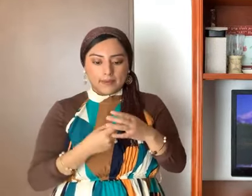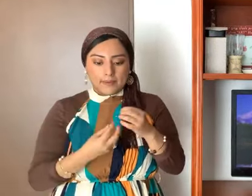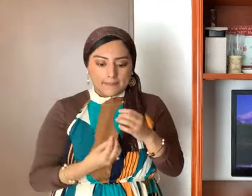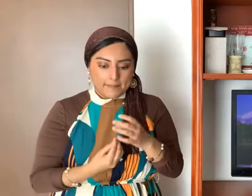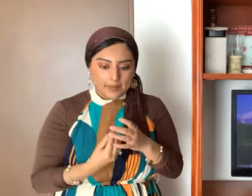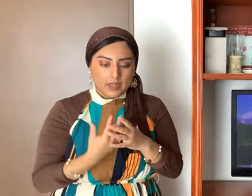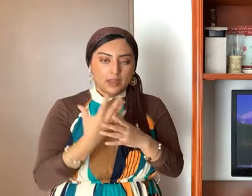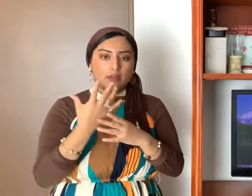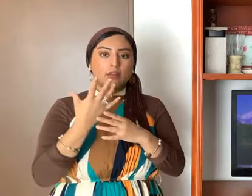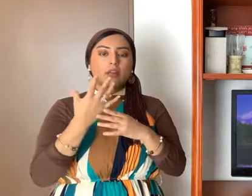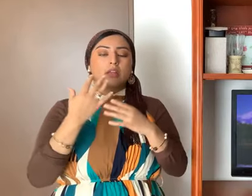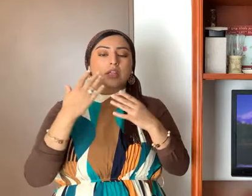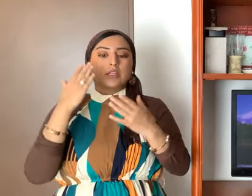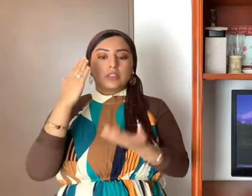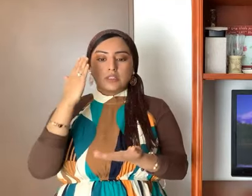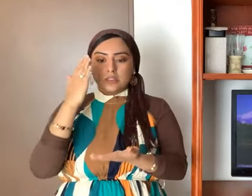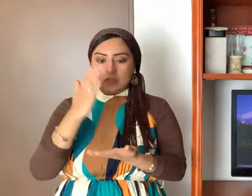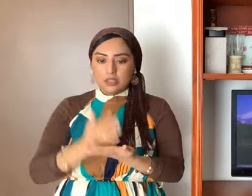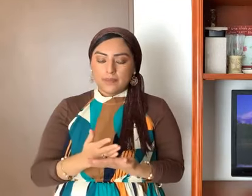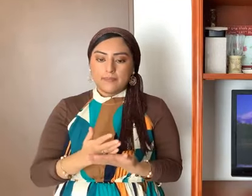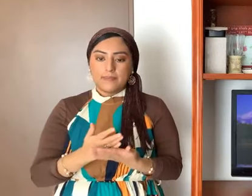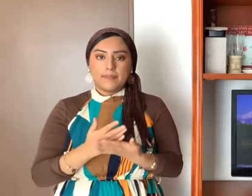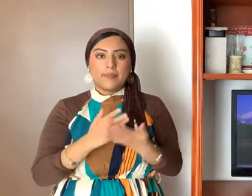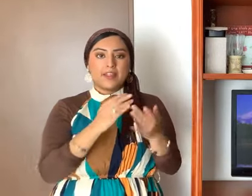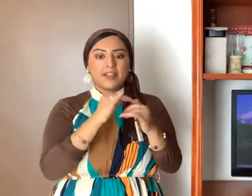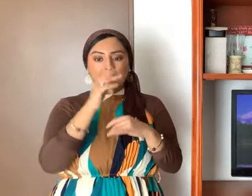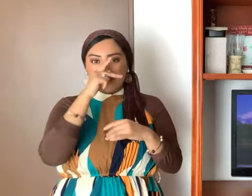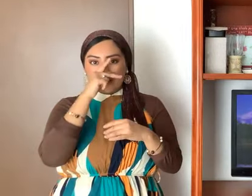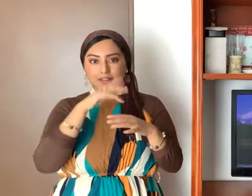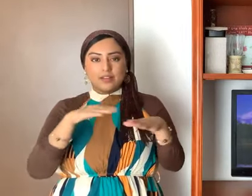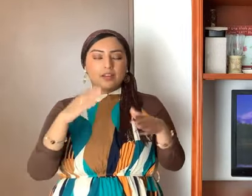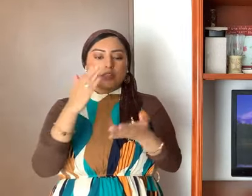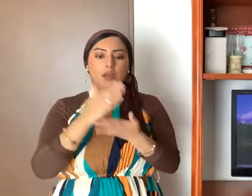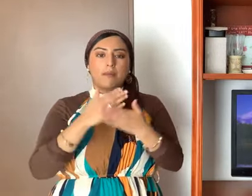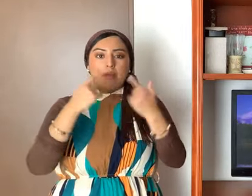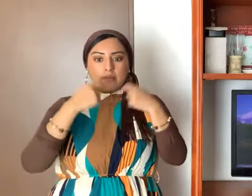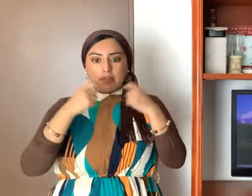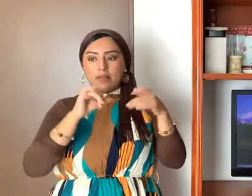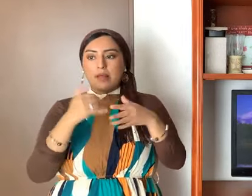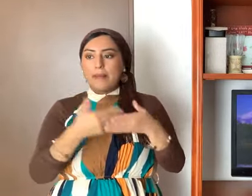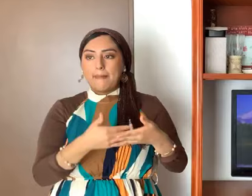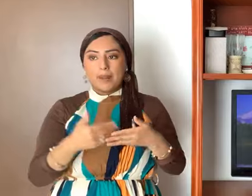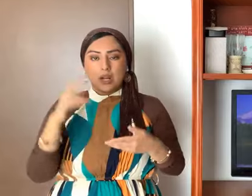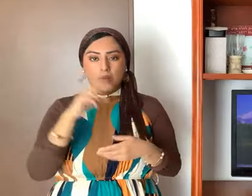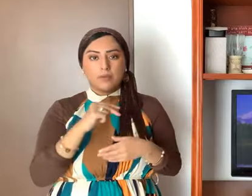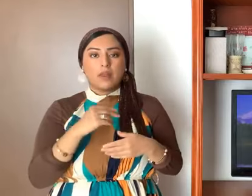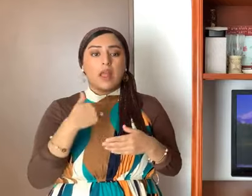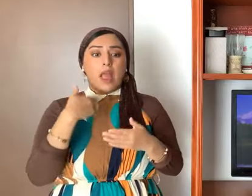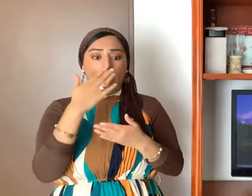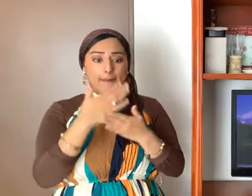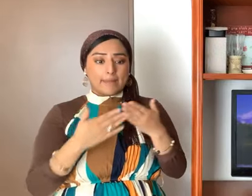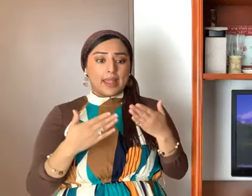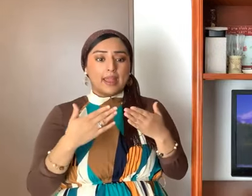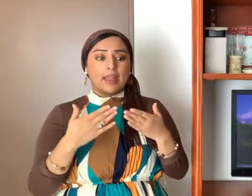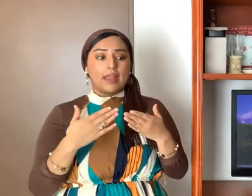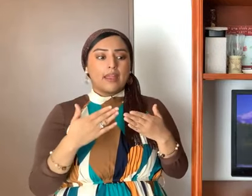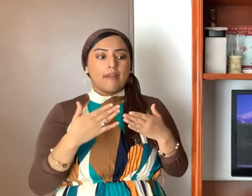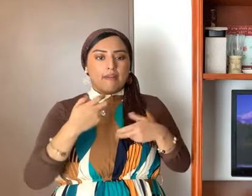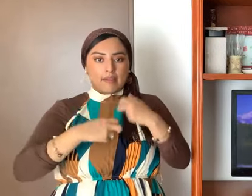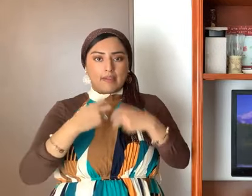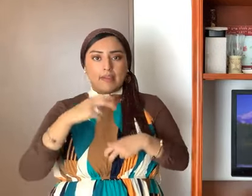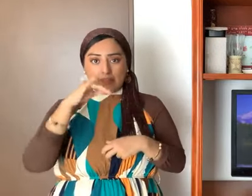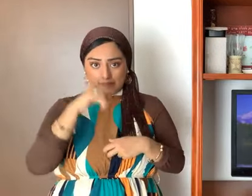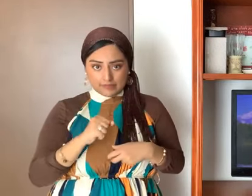a madurar, a dejar de tomar lechita, a dejar de llorar como bebés. Hay situaciones, hay problemas,